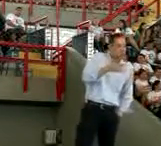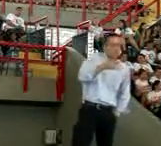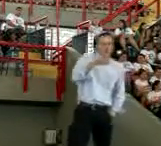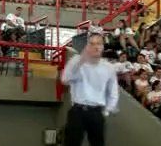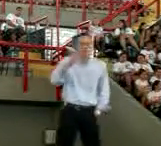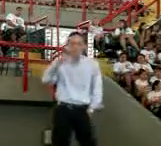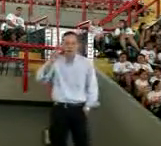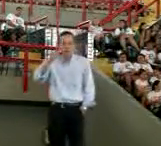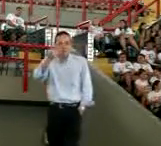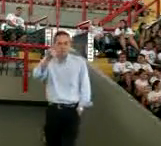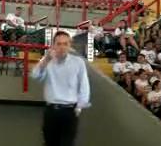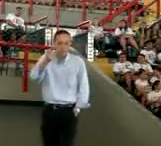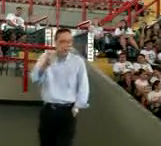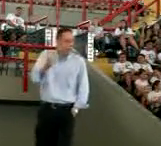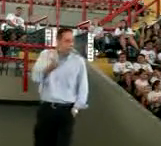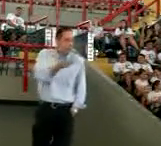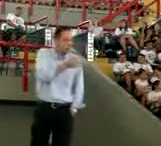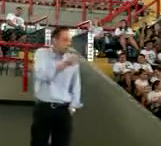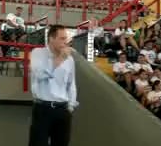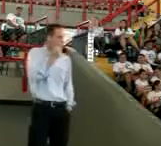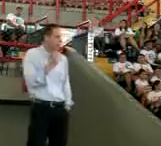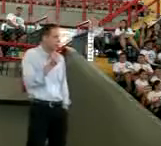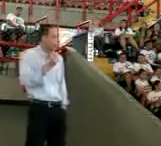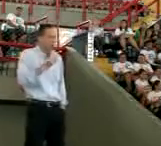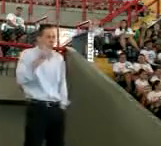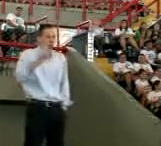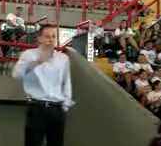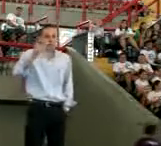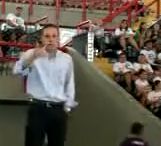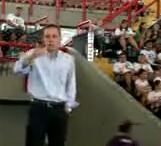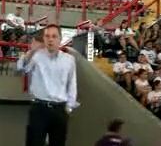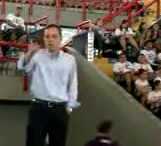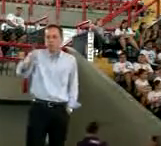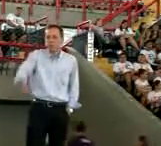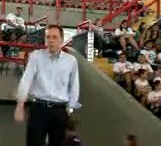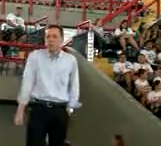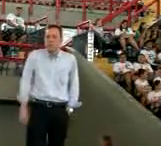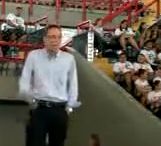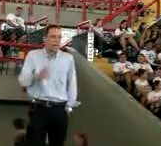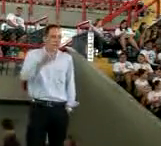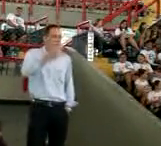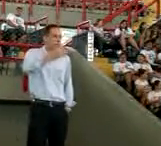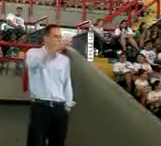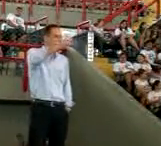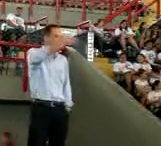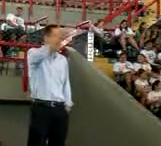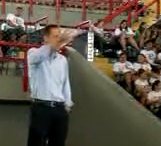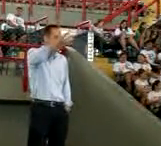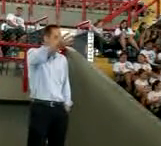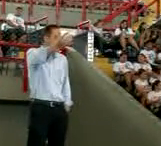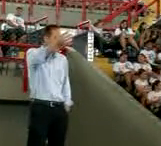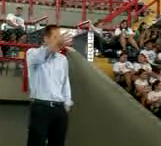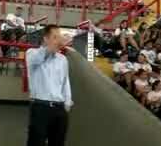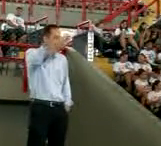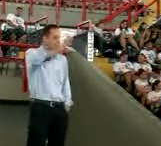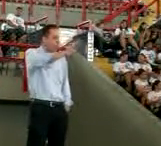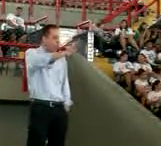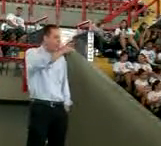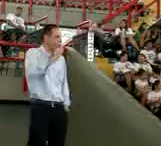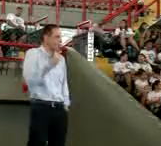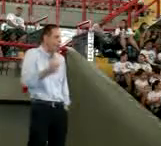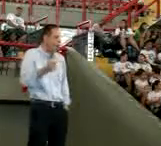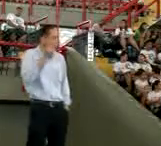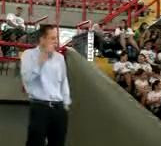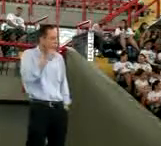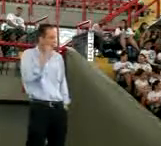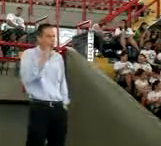que a regência seria agora una, ao invés de regência trina. O ato adicional determinou que a regência seria de 5 anos, o mandato, e